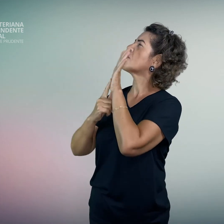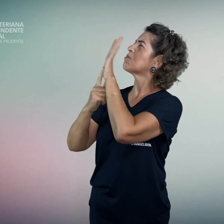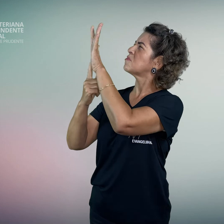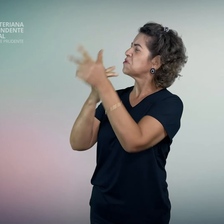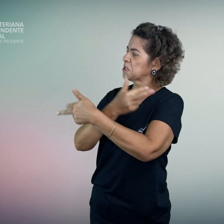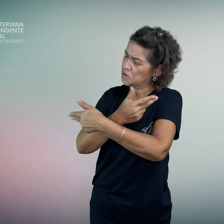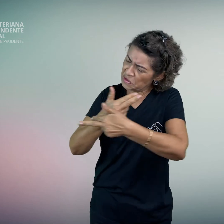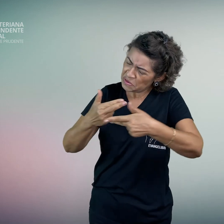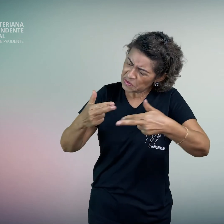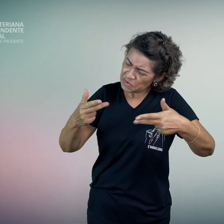desde criança.